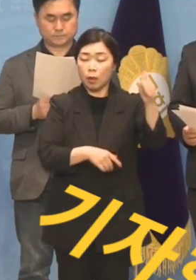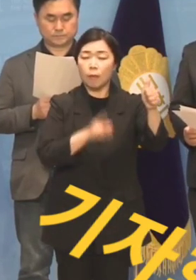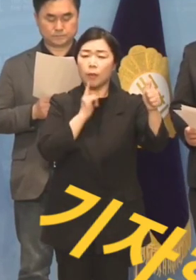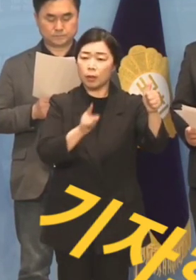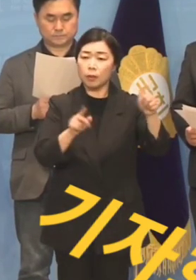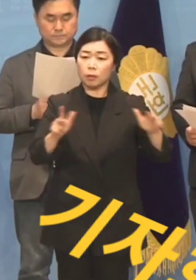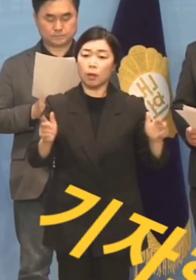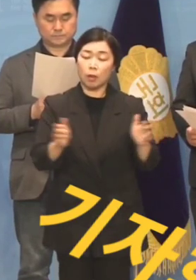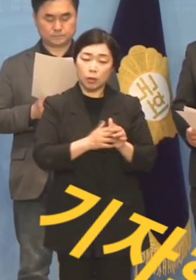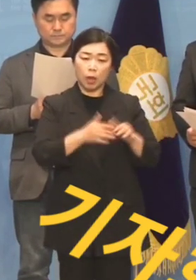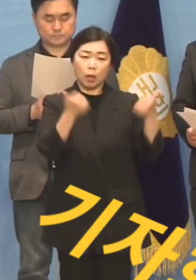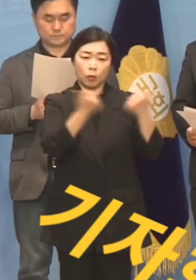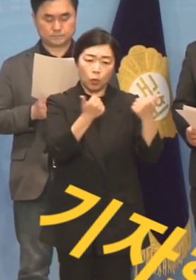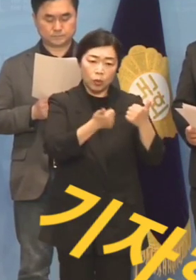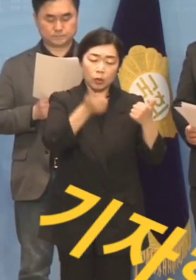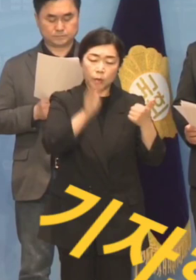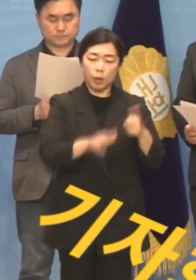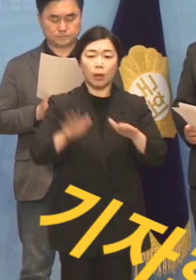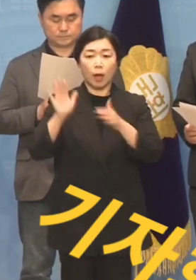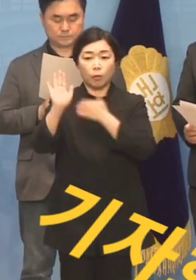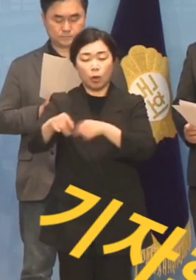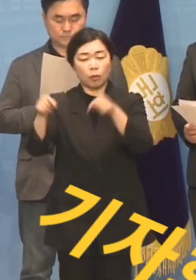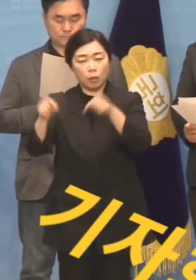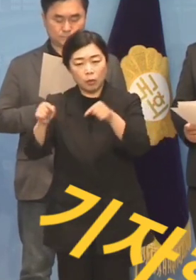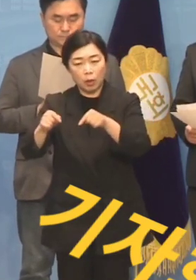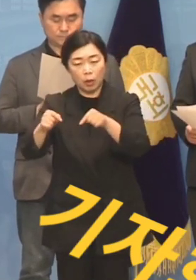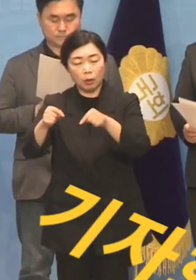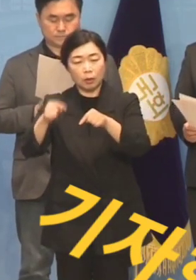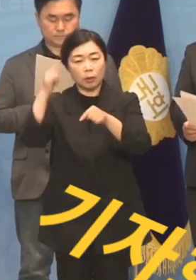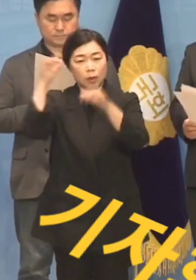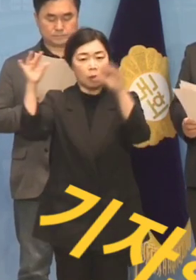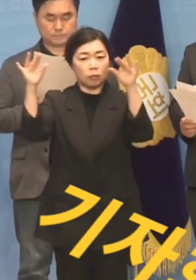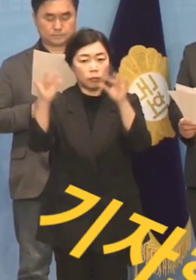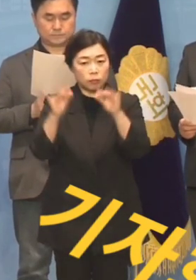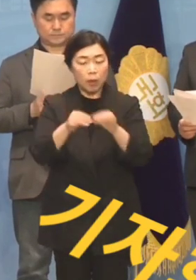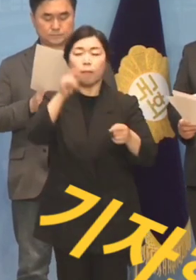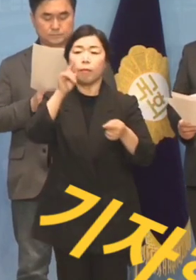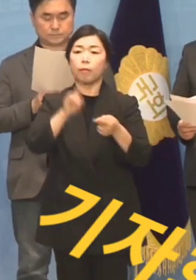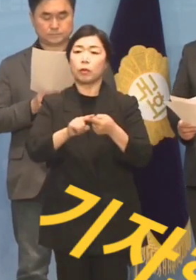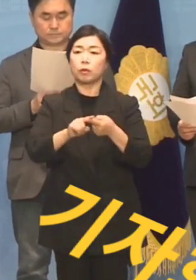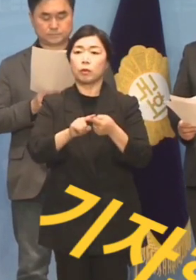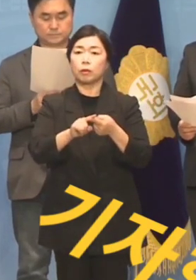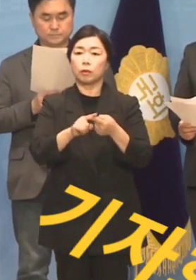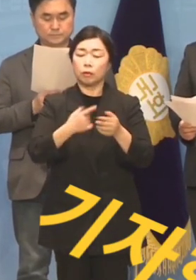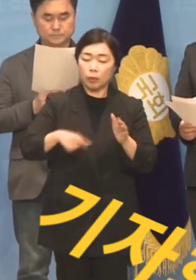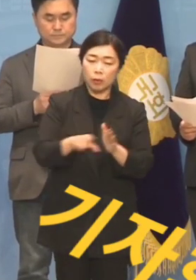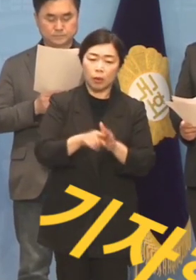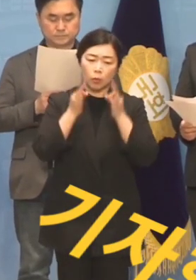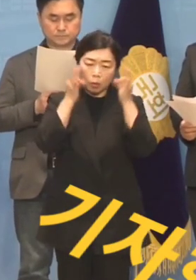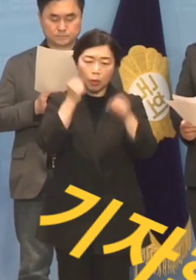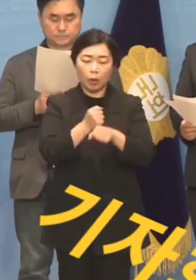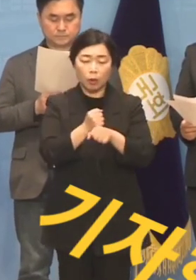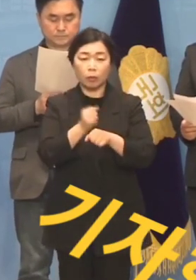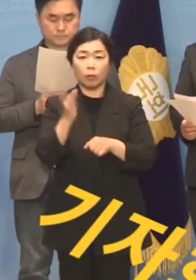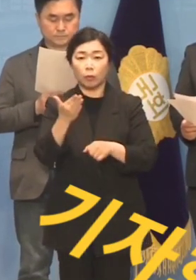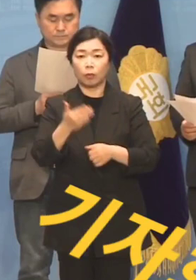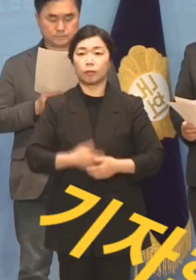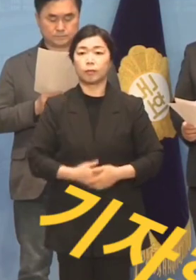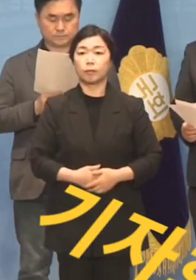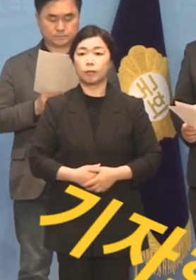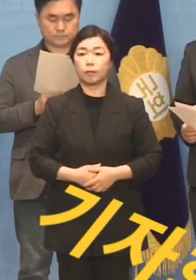시간이 시작된 것이다 라고 말씀하신 것처럼 이제 토론을 바탕으로 여야가 협의할